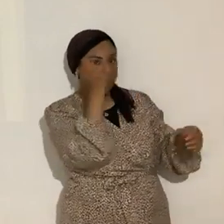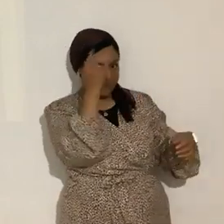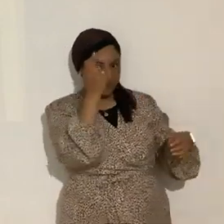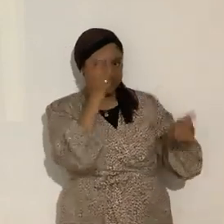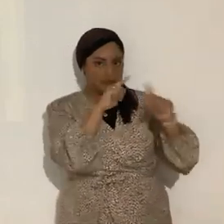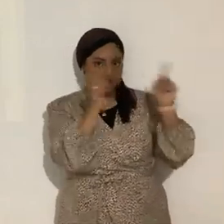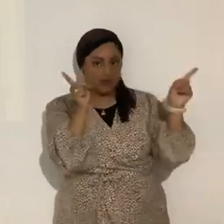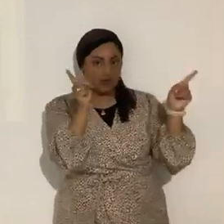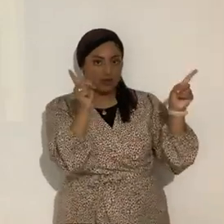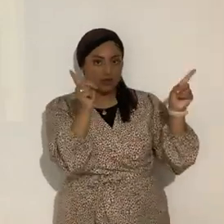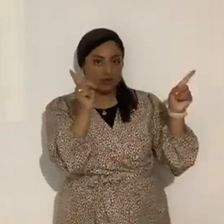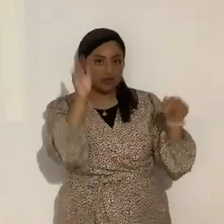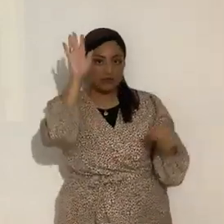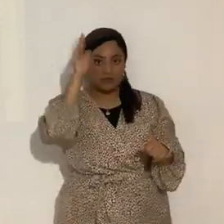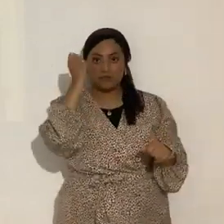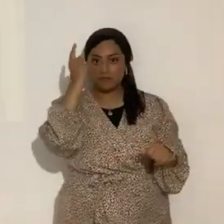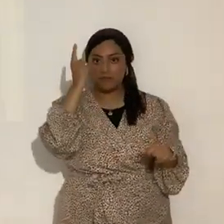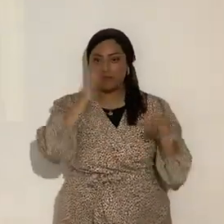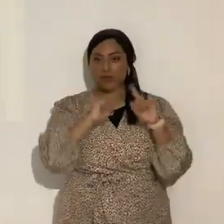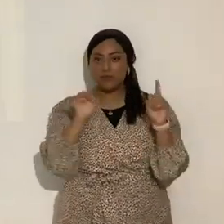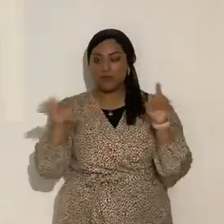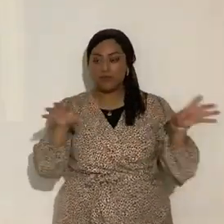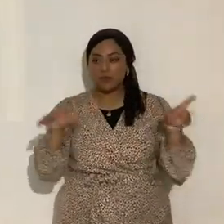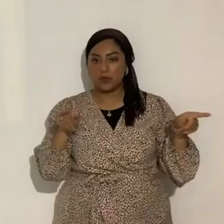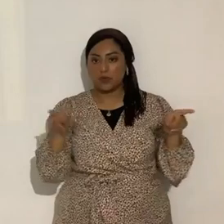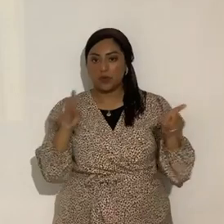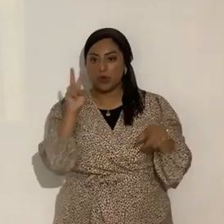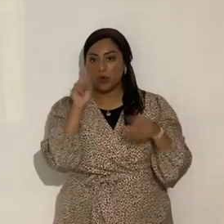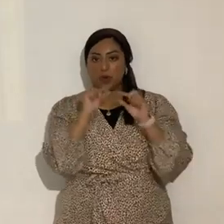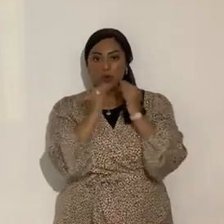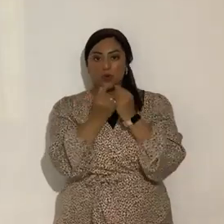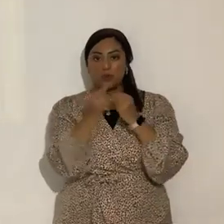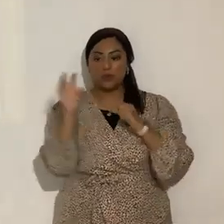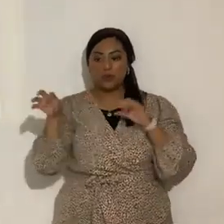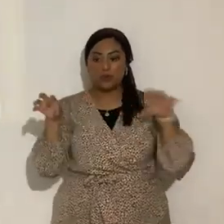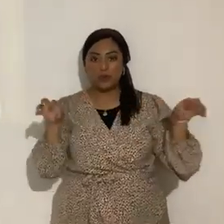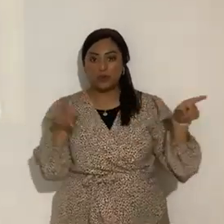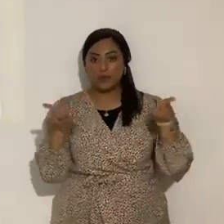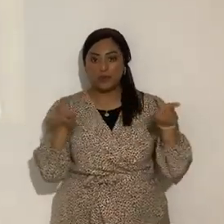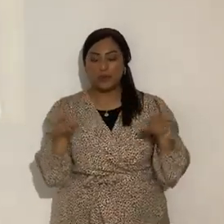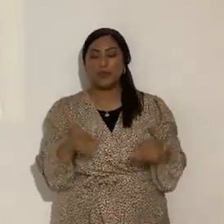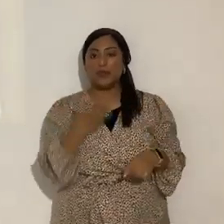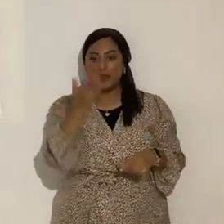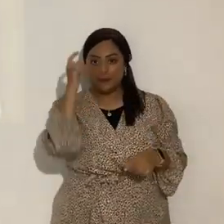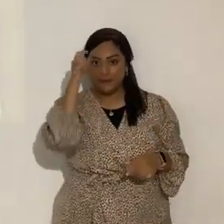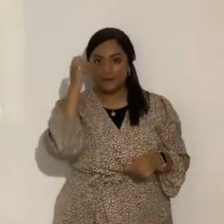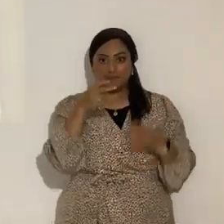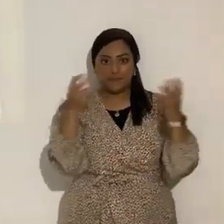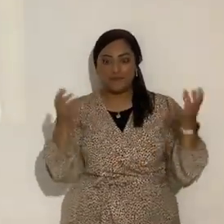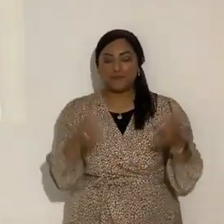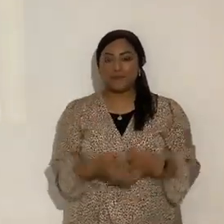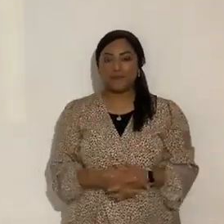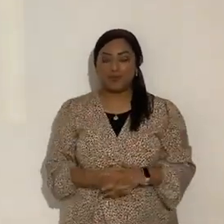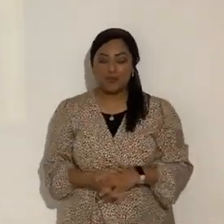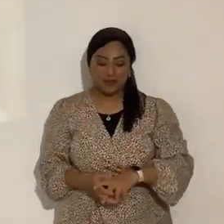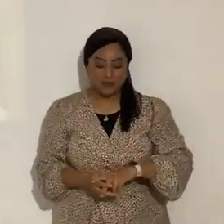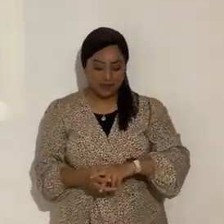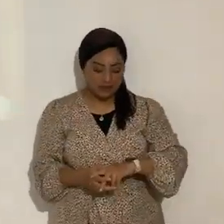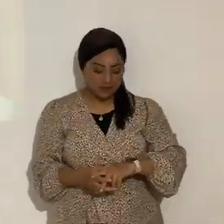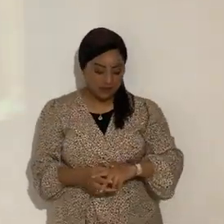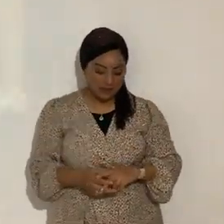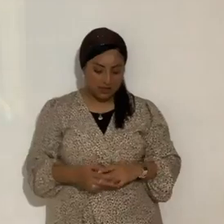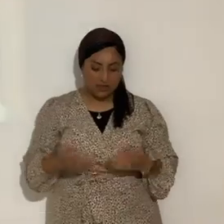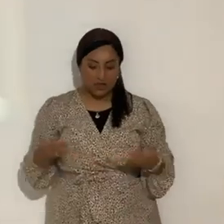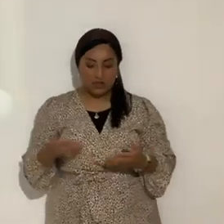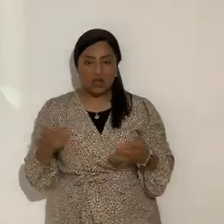la diferencia? Levanten la mano, amados preciosos. ¿Sí se entiende? Aleluya, bendito es el son inteligentes, pero yo no sé si me estoy dando a entender. Pero